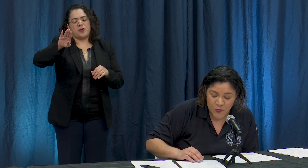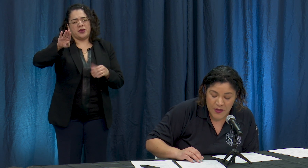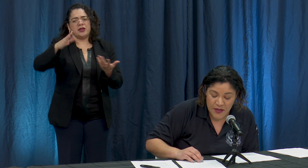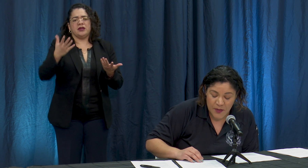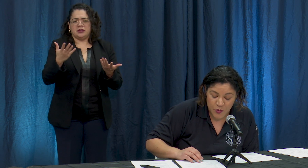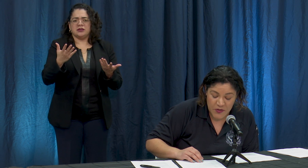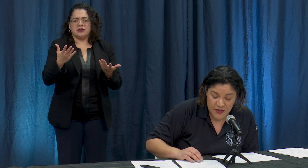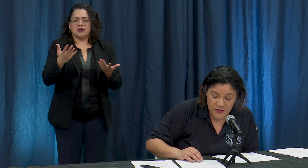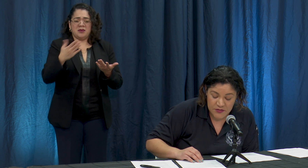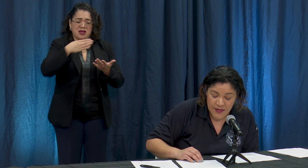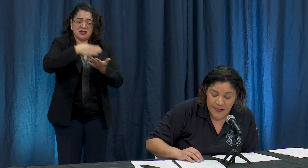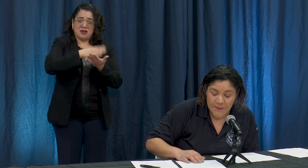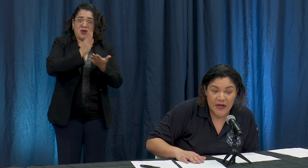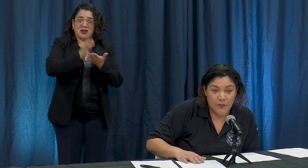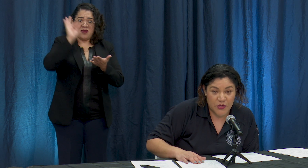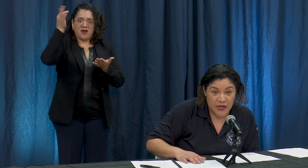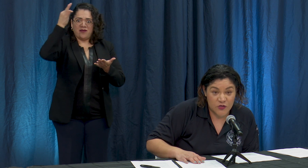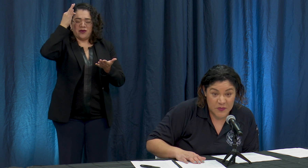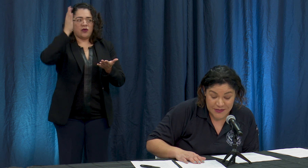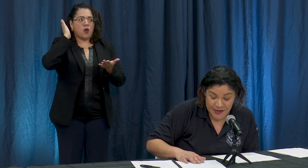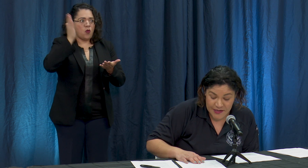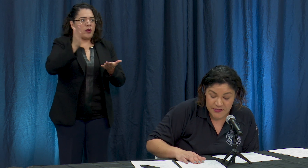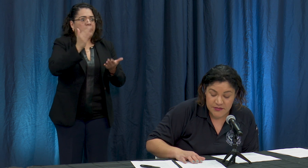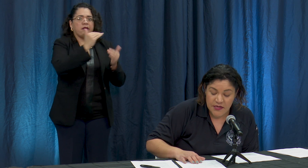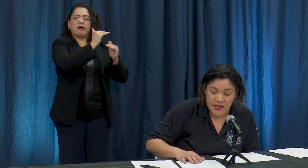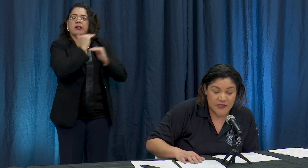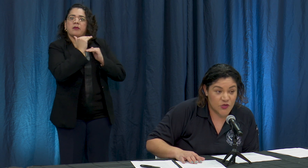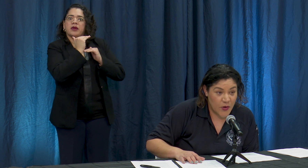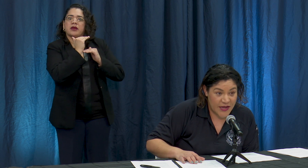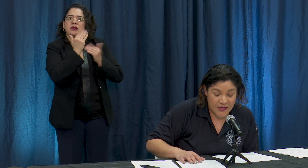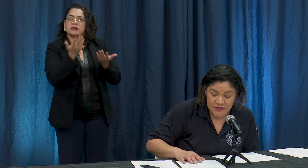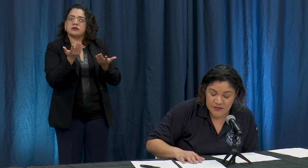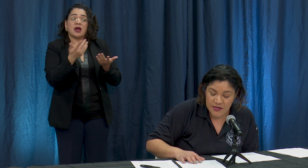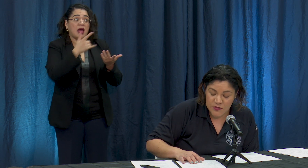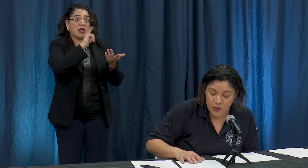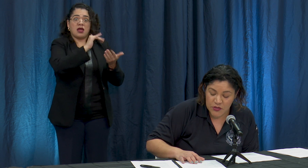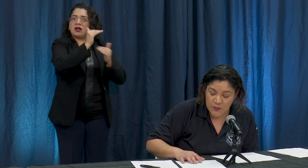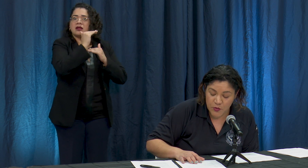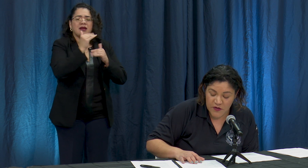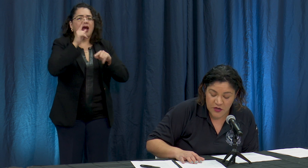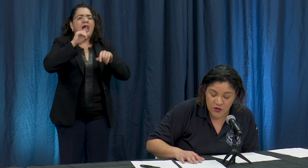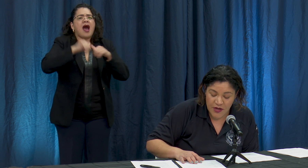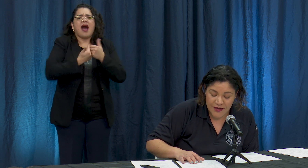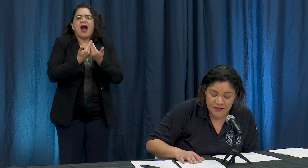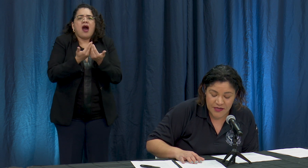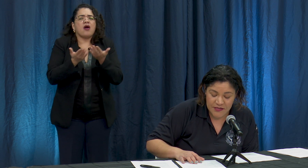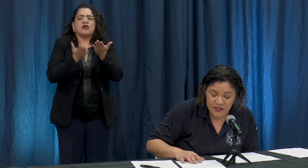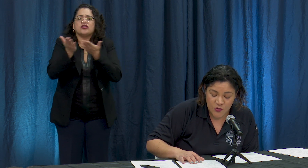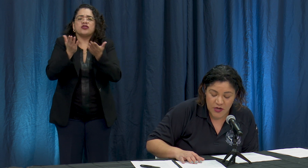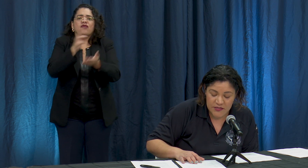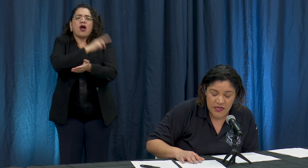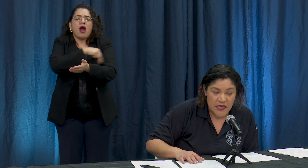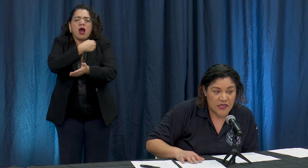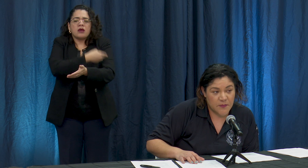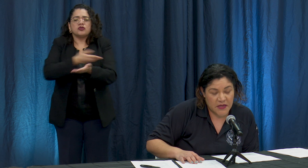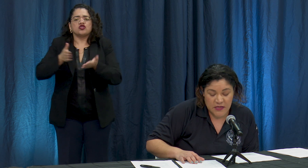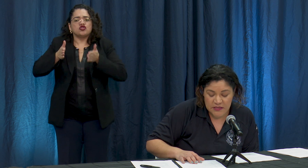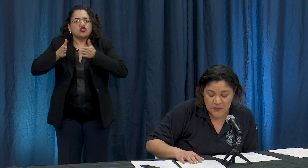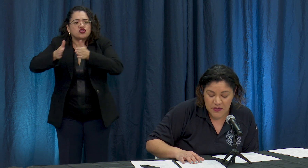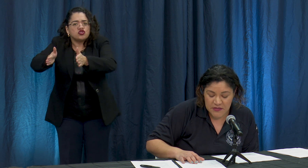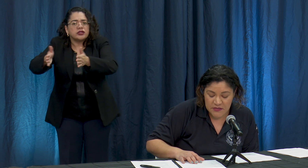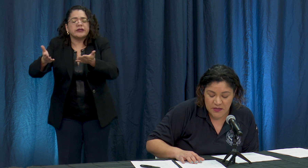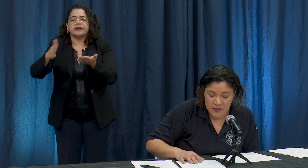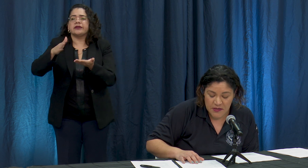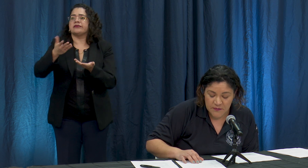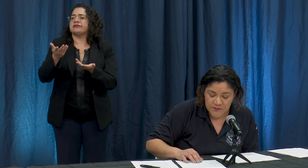federales apropiados para apoyar hospitales, escuelas, transporte público, carreteras seguras y